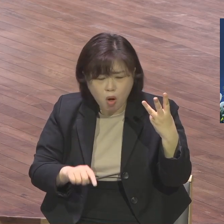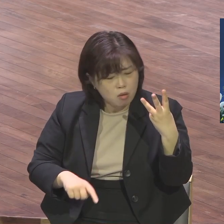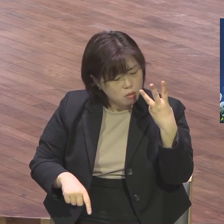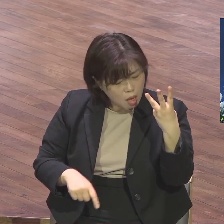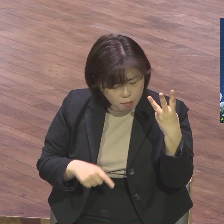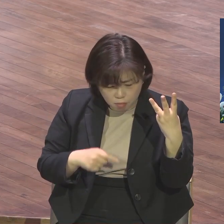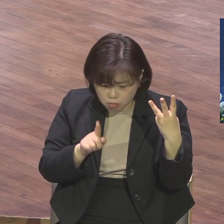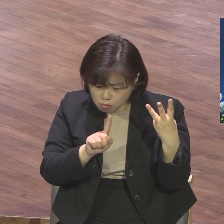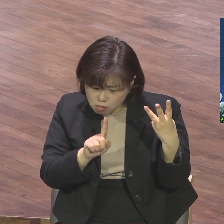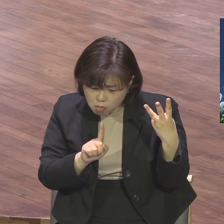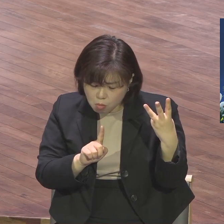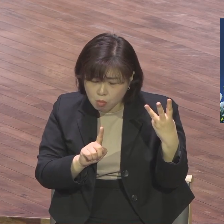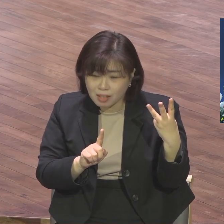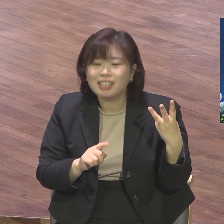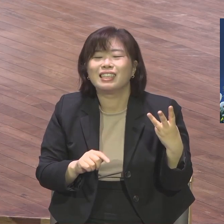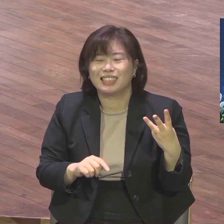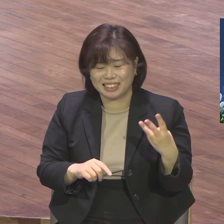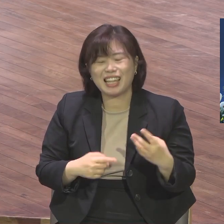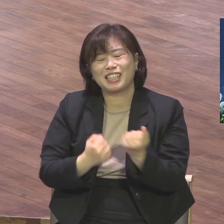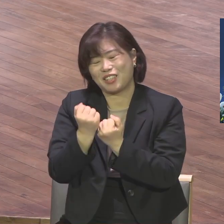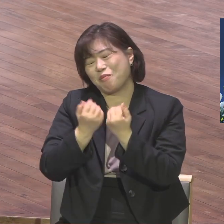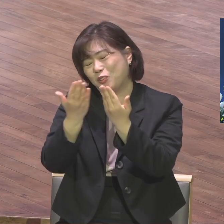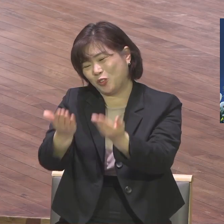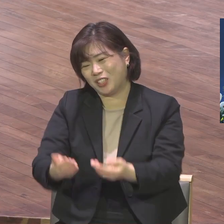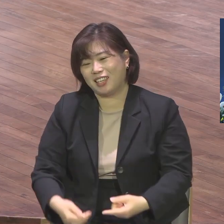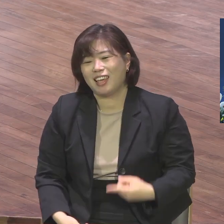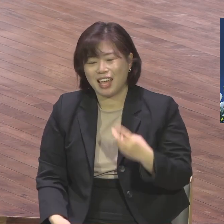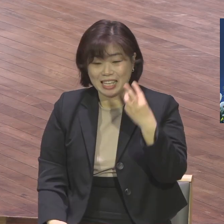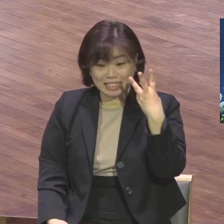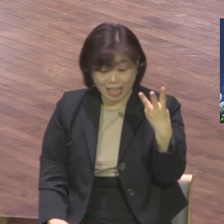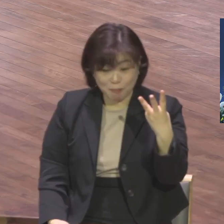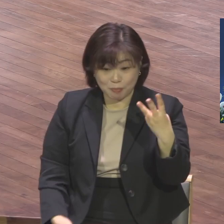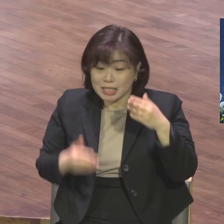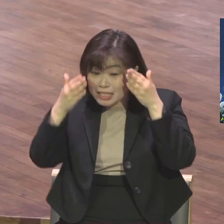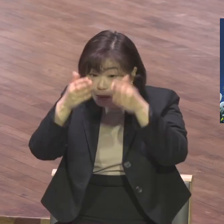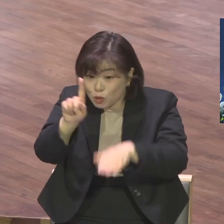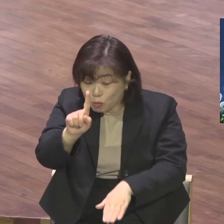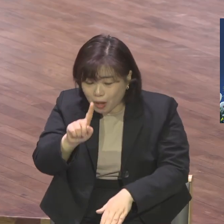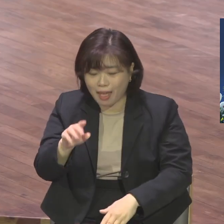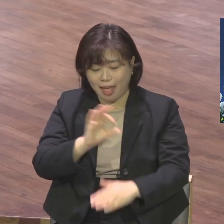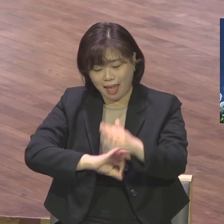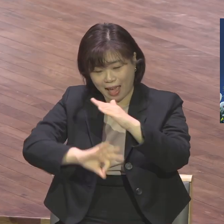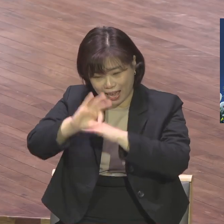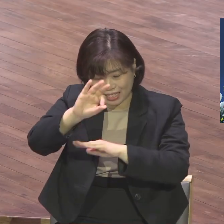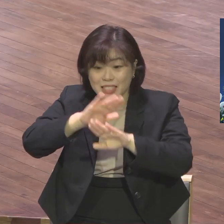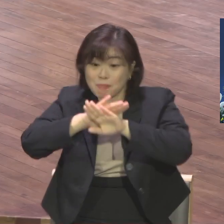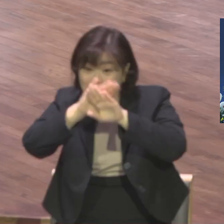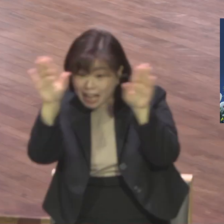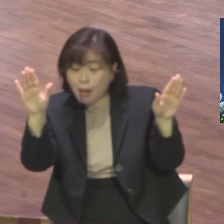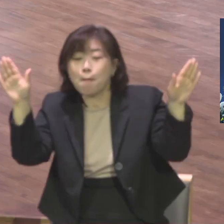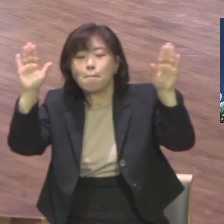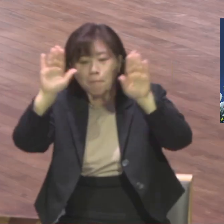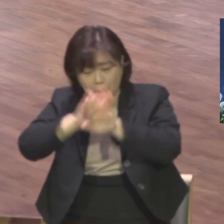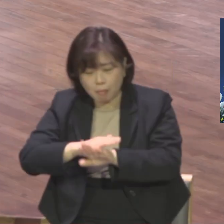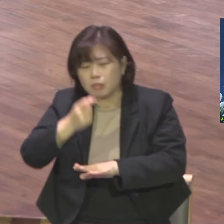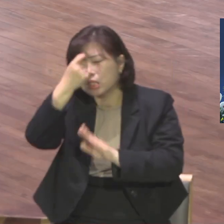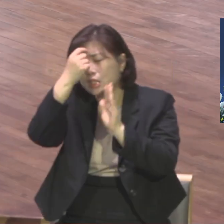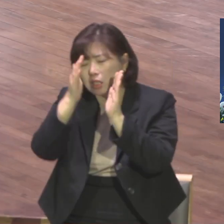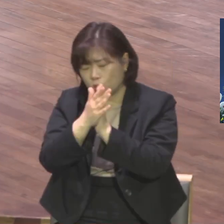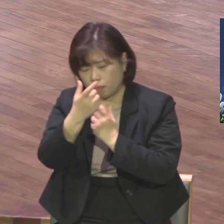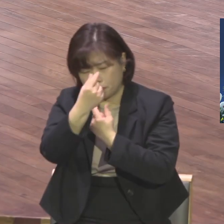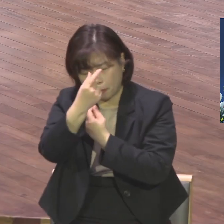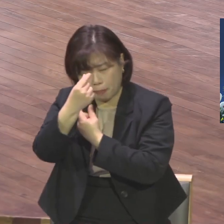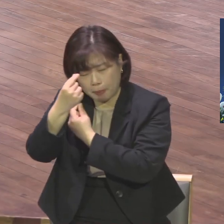저녁 뭐요? 기도 리듬 타는 겁니다. 기도. 아침에 일어날 때 기도,